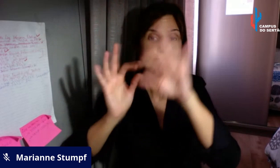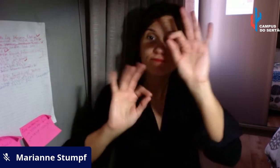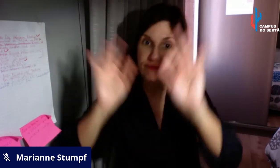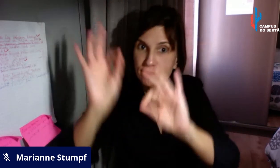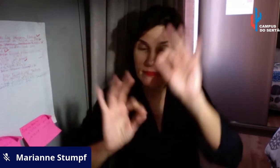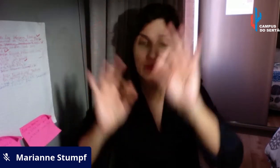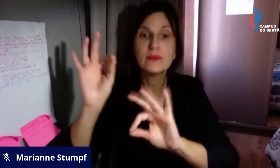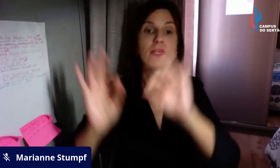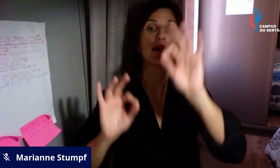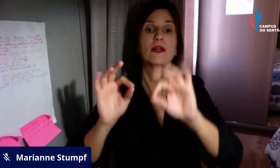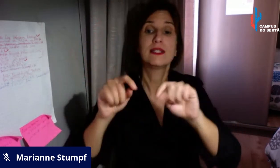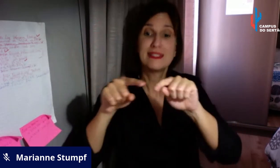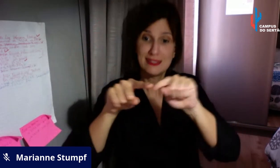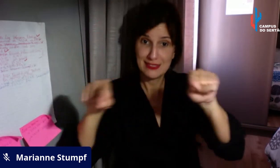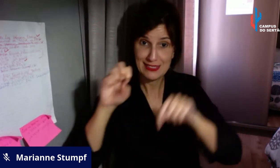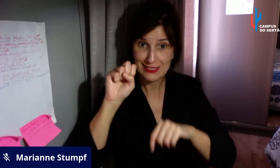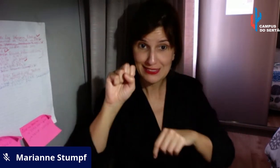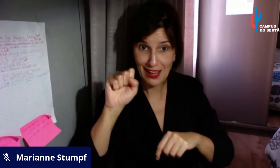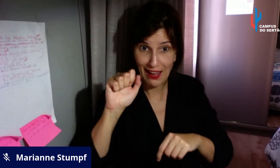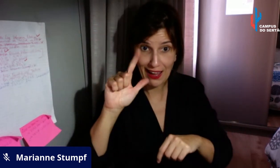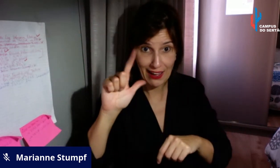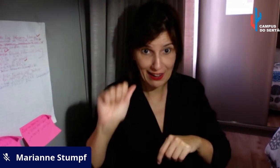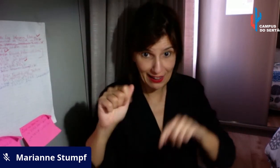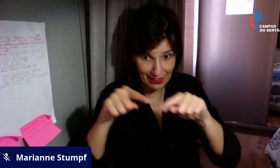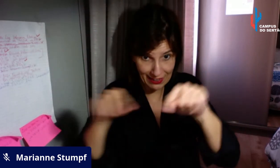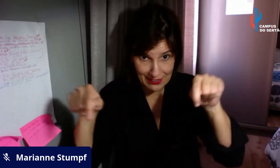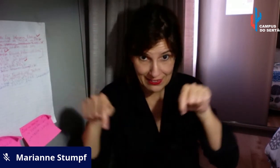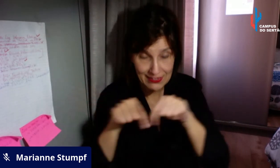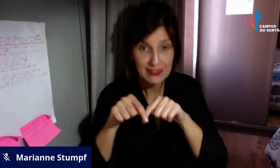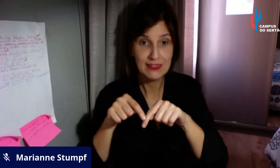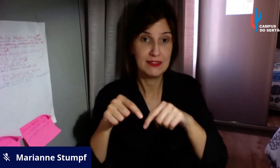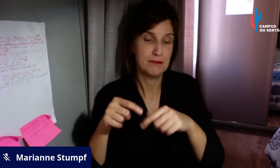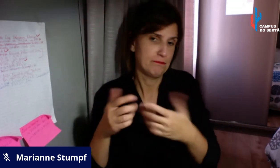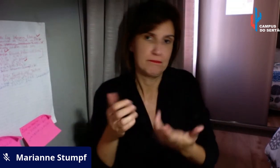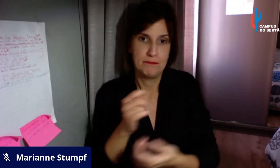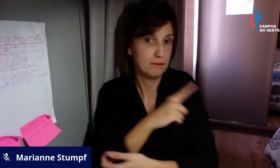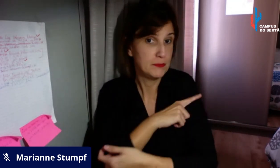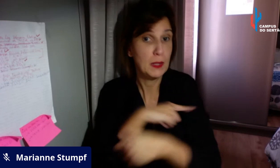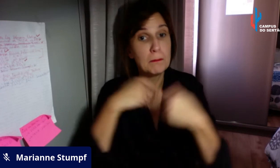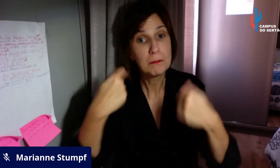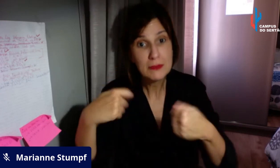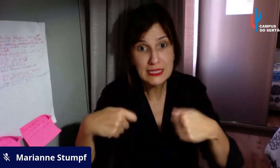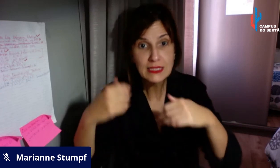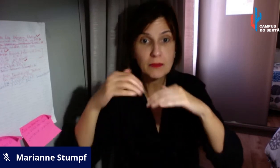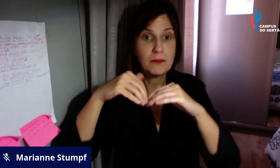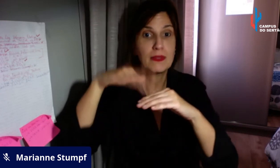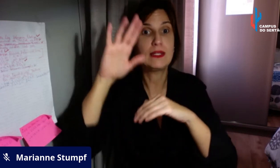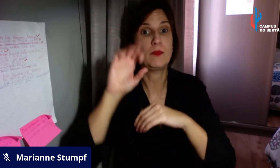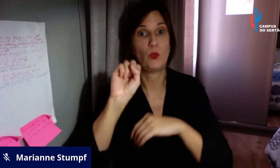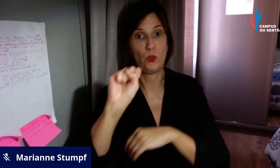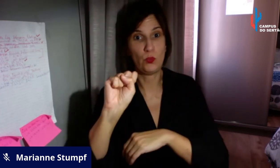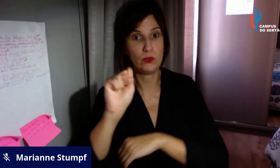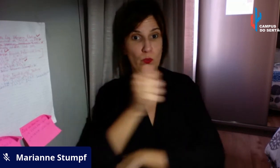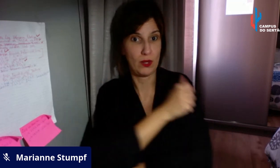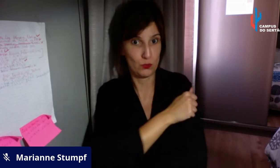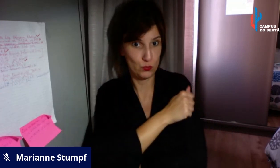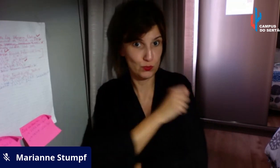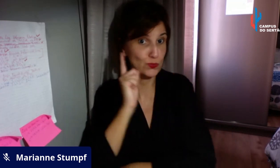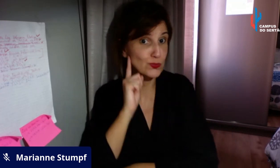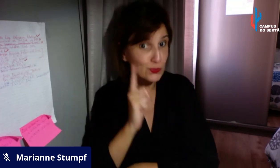à quantidade de alunos prevista no documento da WFD, que em sala de aula